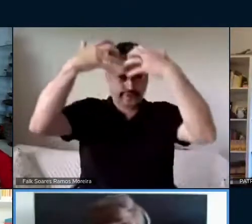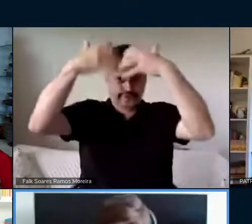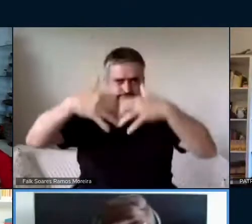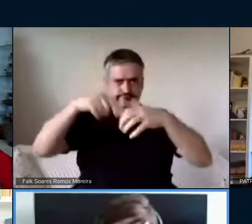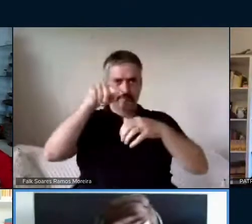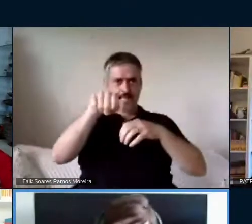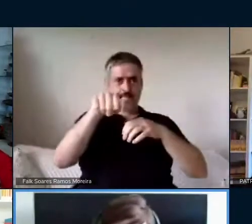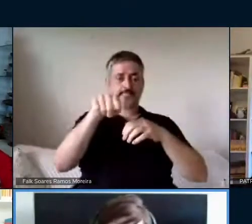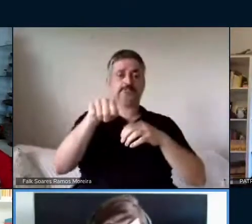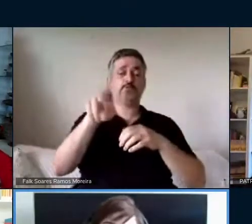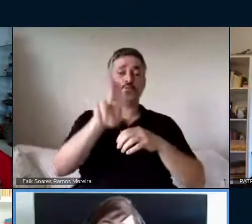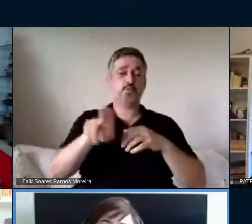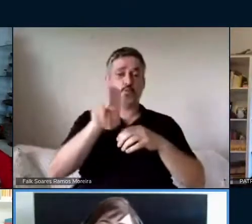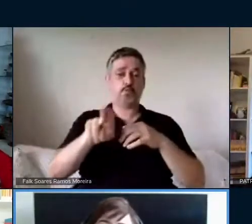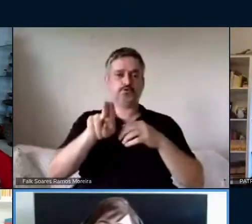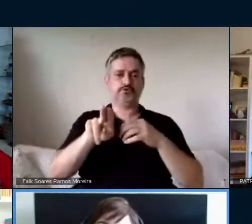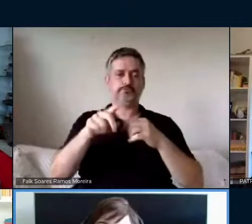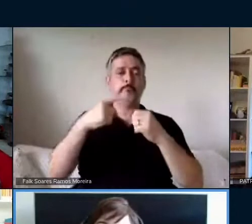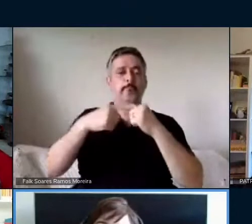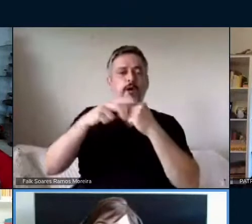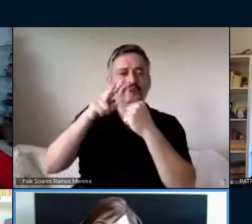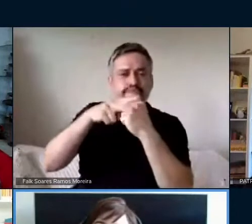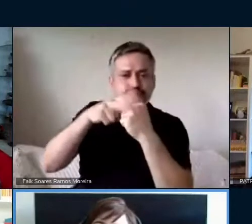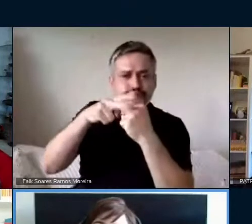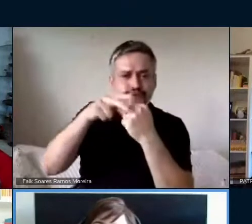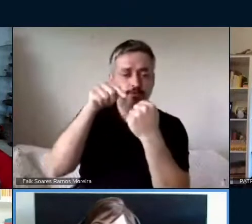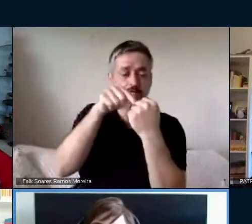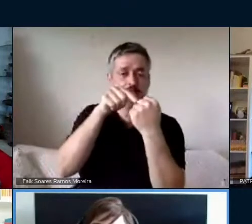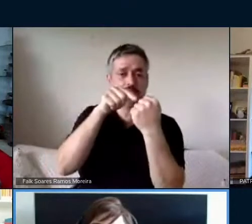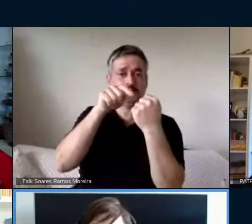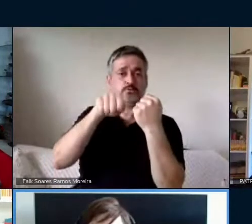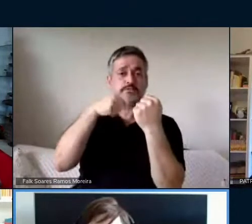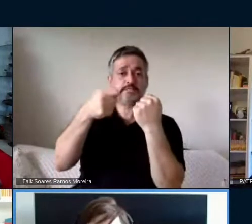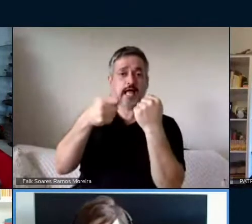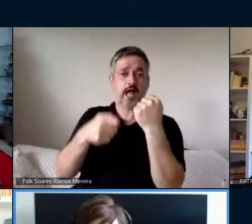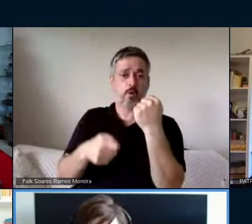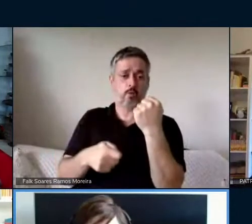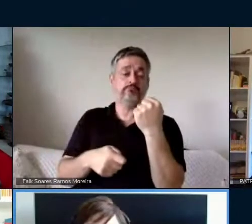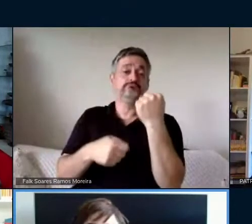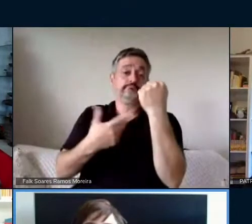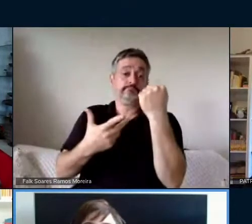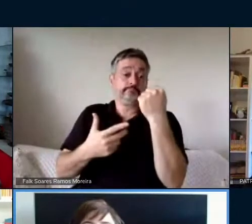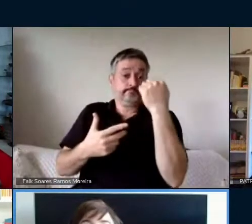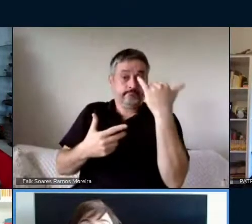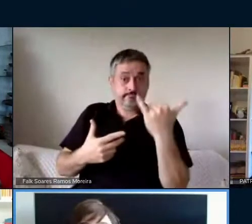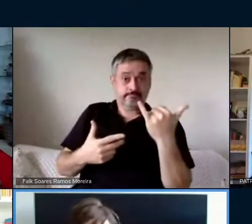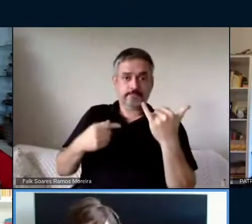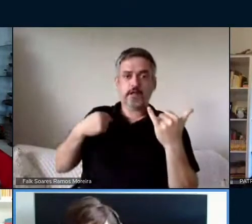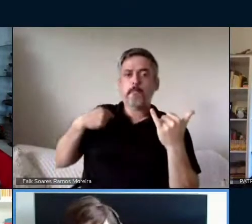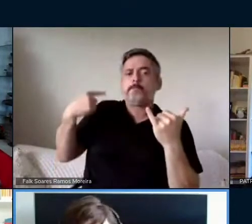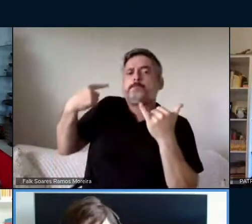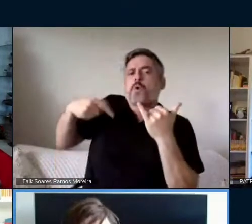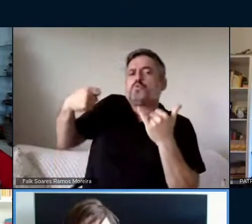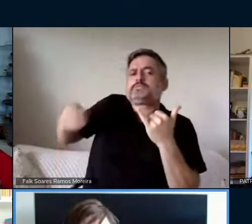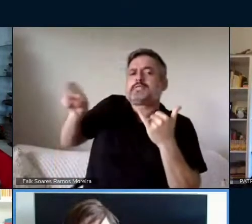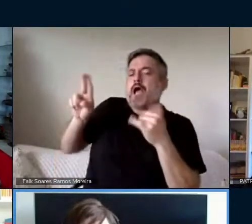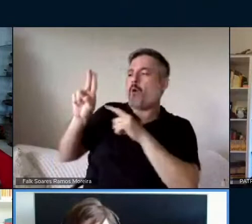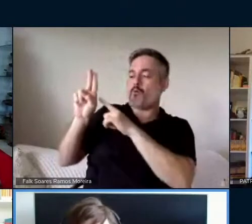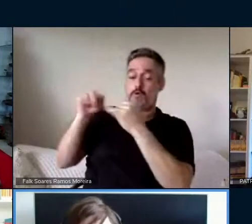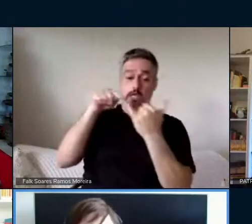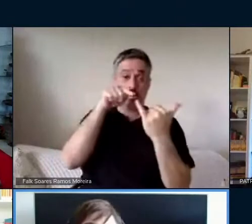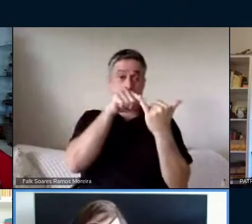se era morfolexical, e isso... Nós discutimos muito a partir do sinal